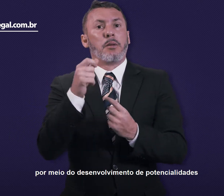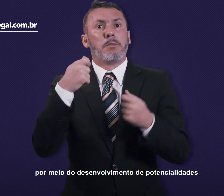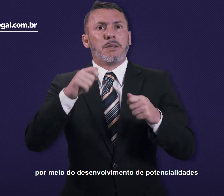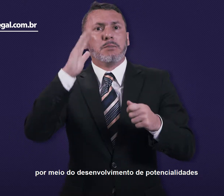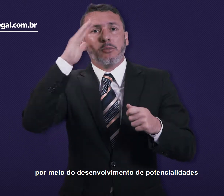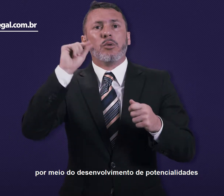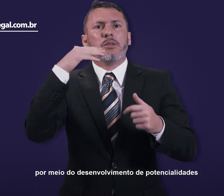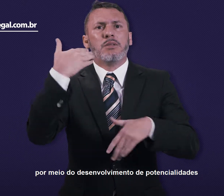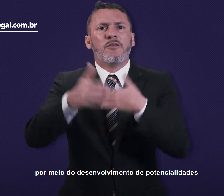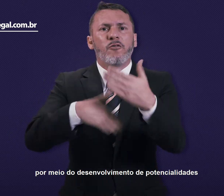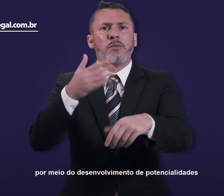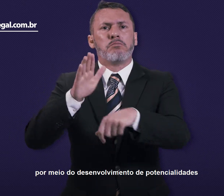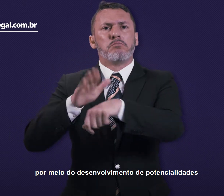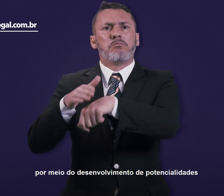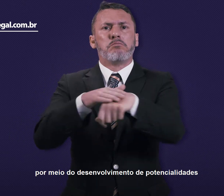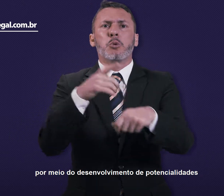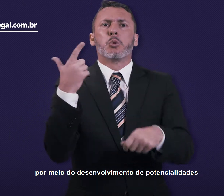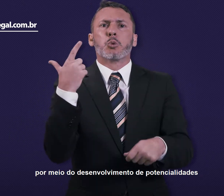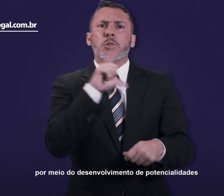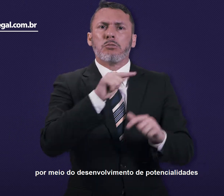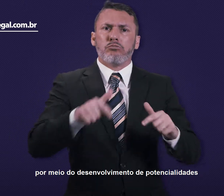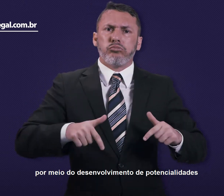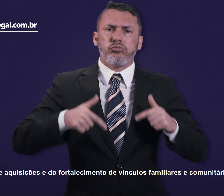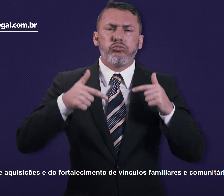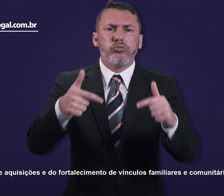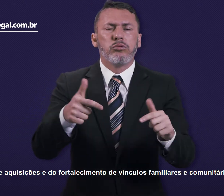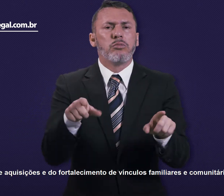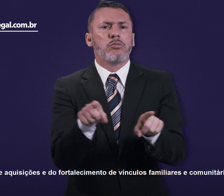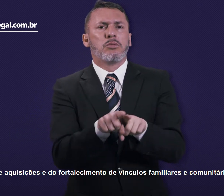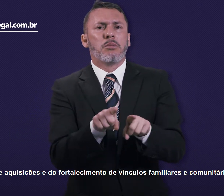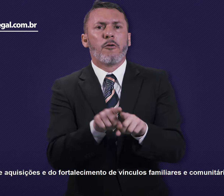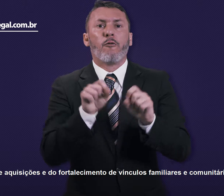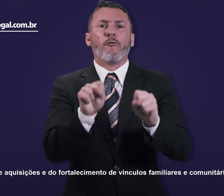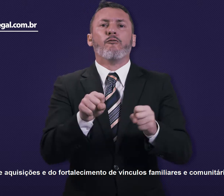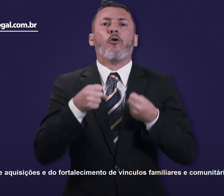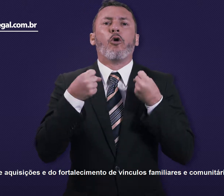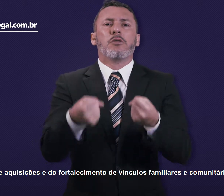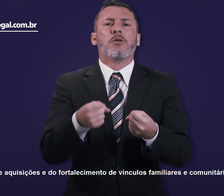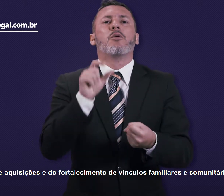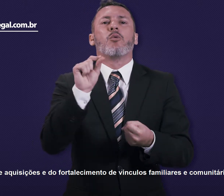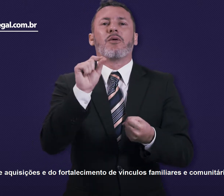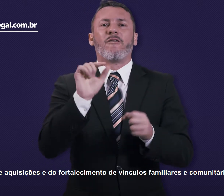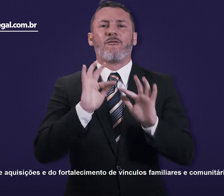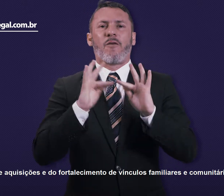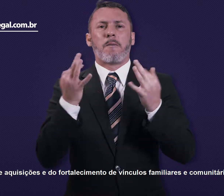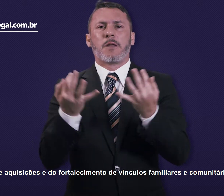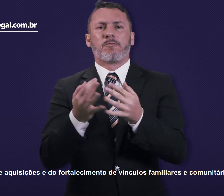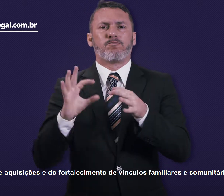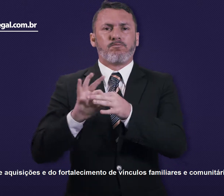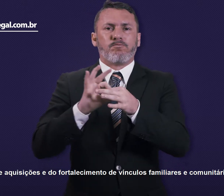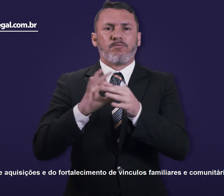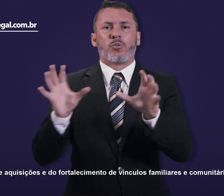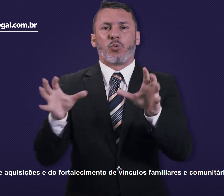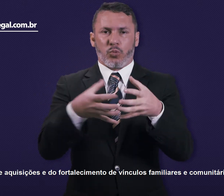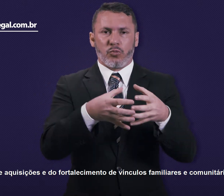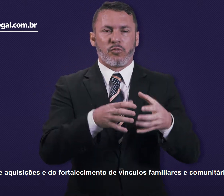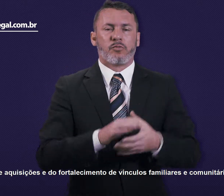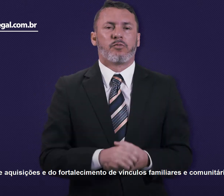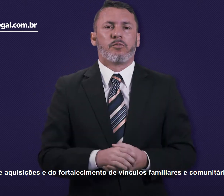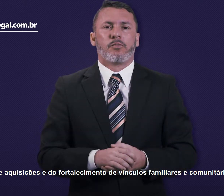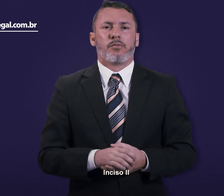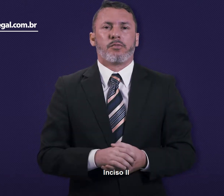por meio do desenvolvimento de potencialidades e aquisições e do fortalecimento de vínculos familiares